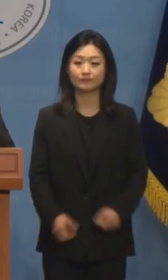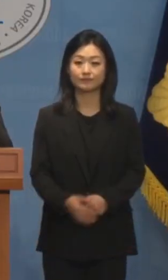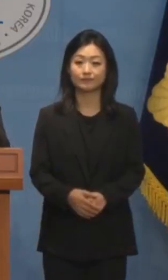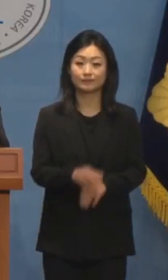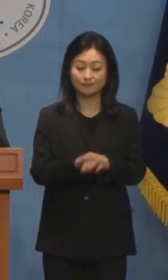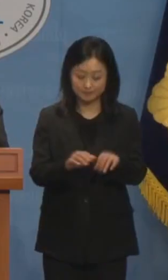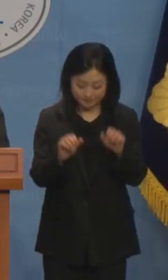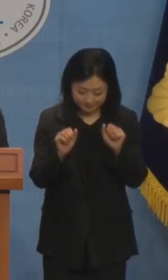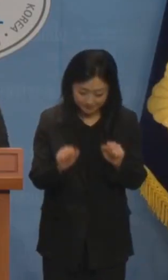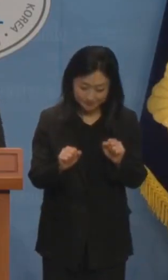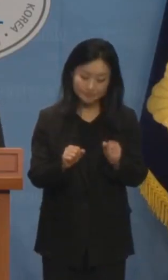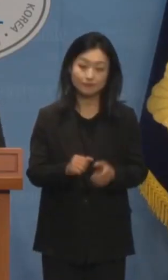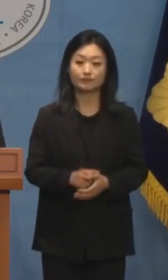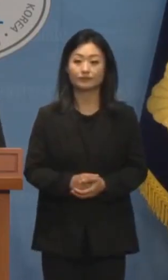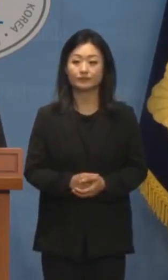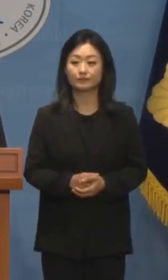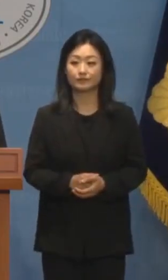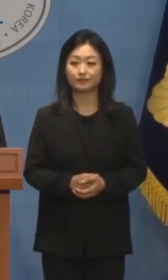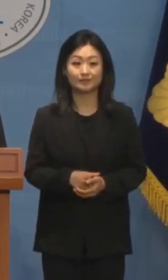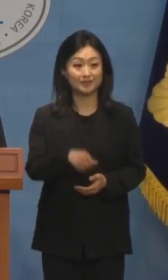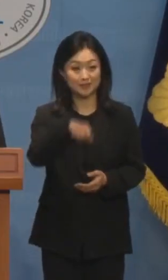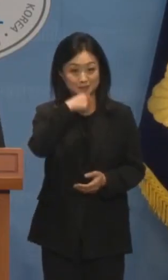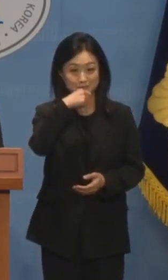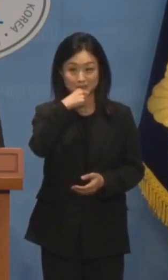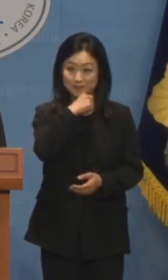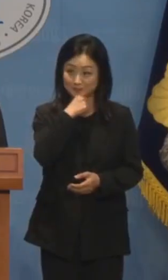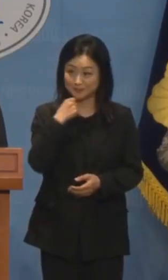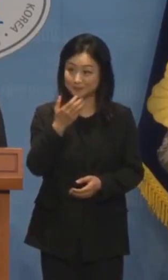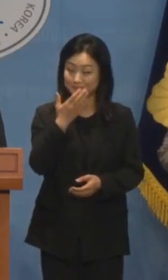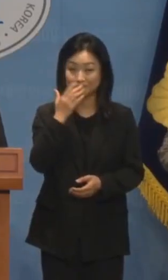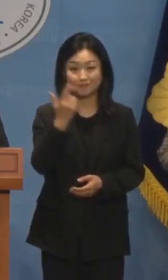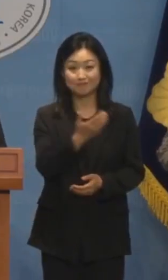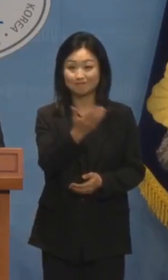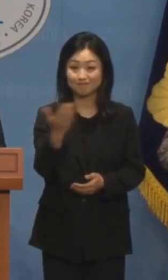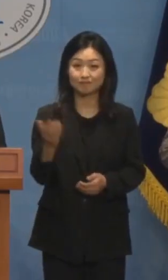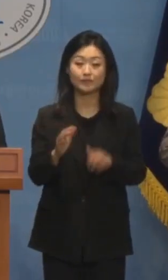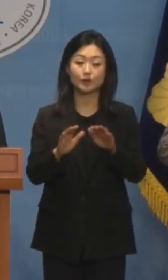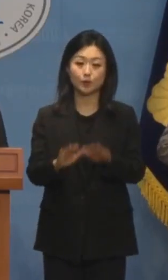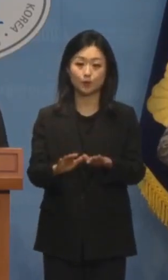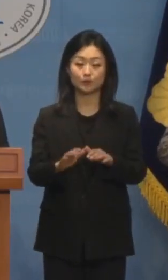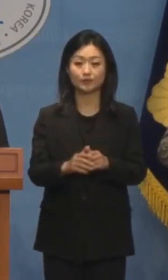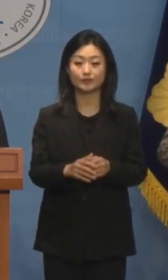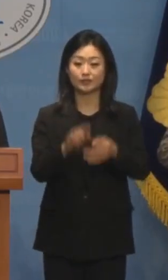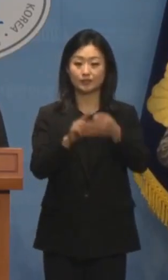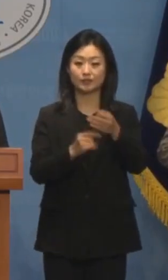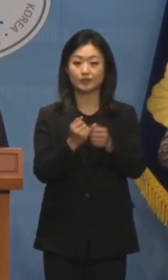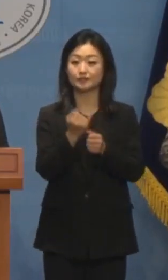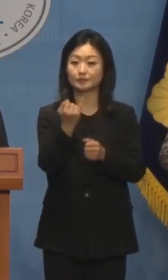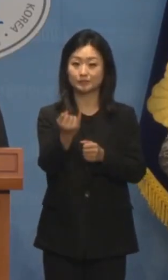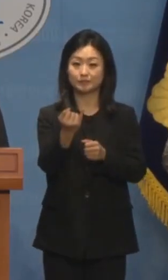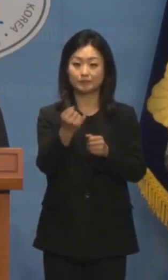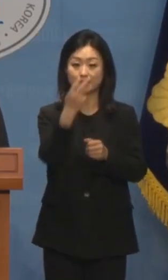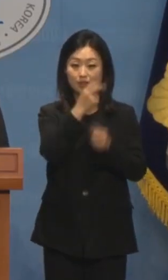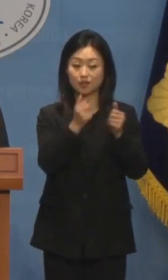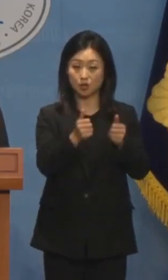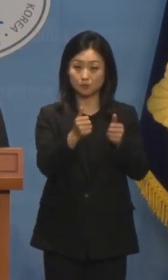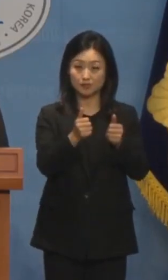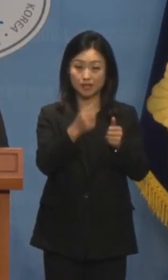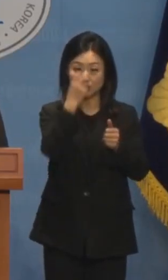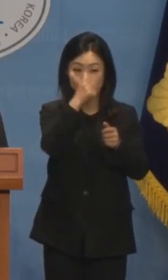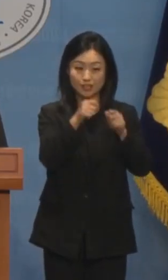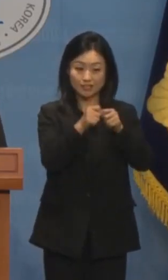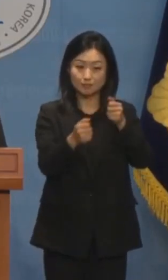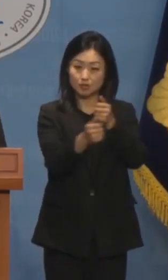네, 안녕하세요. 네, 식사는 맛있게 하셨는지 모르겠습니다. 저희는 오늘 그 김건희 씨 관련한 검찰